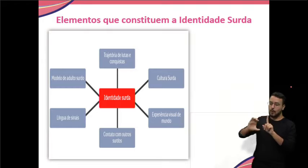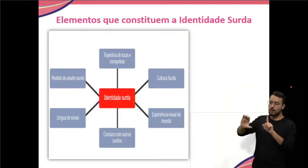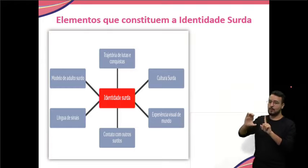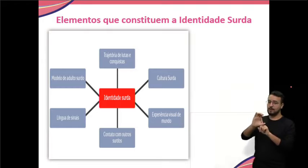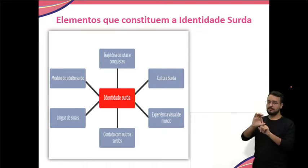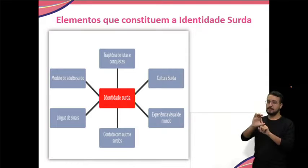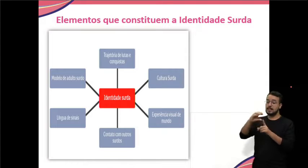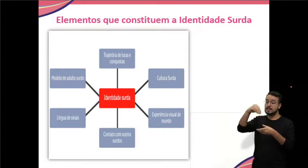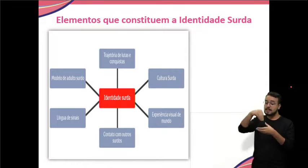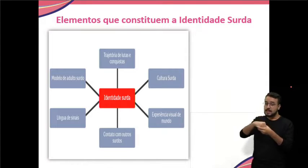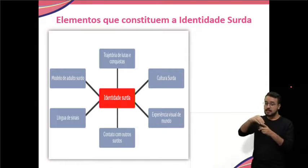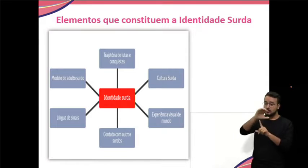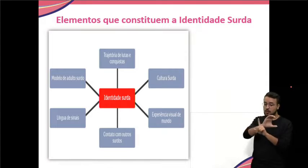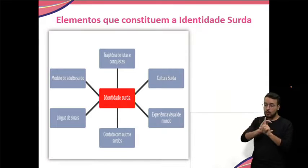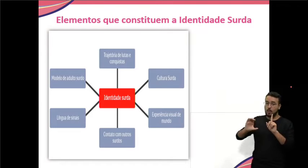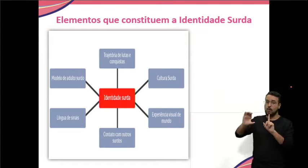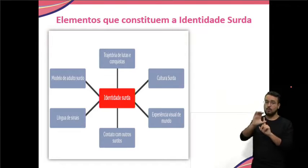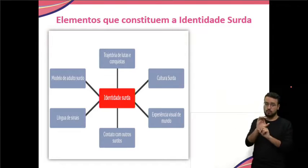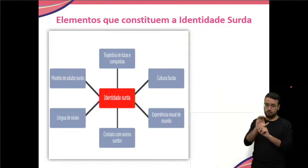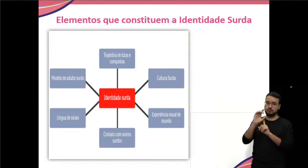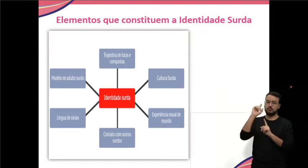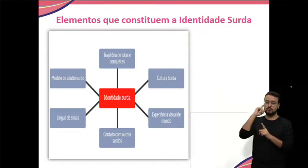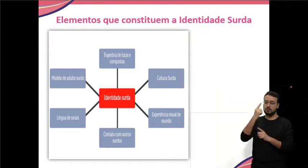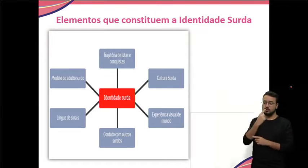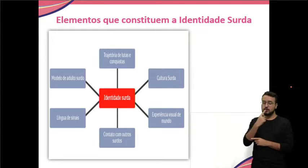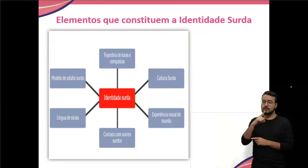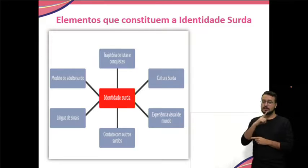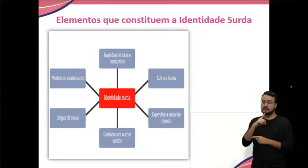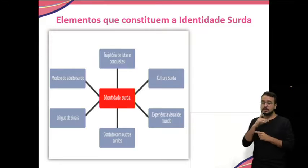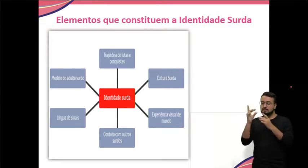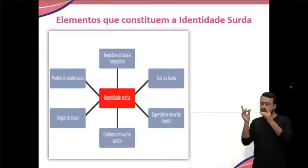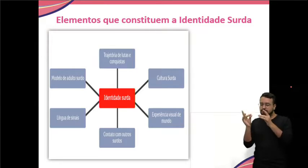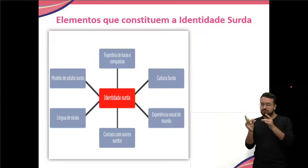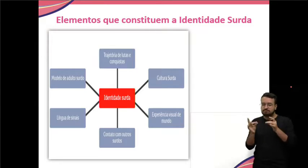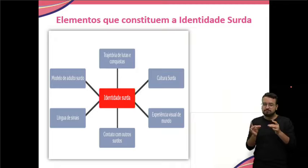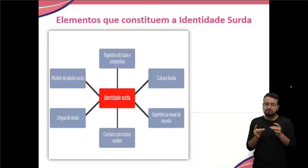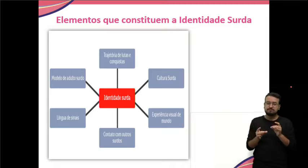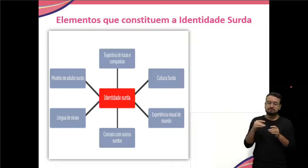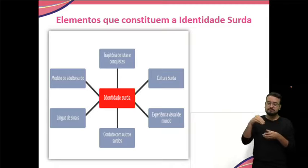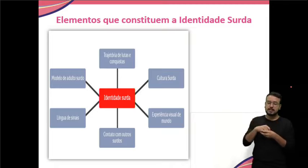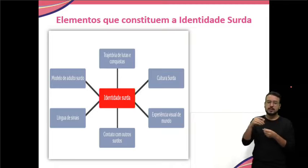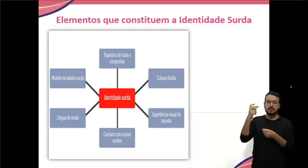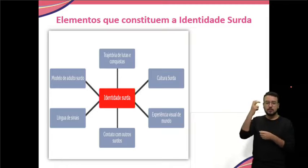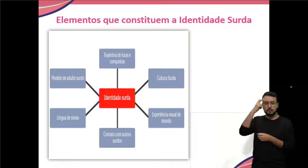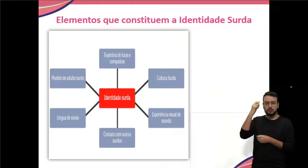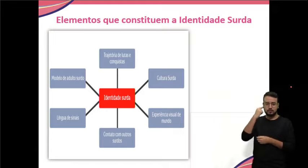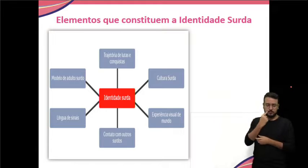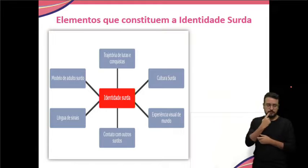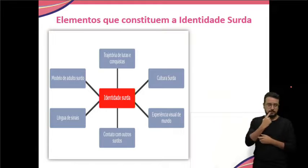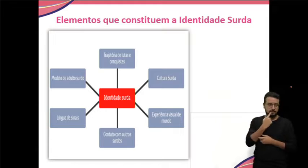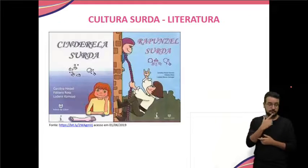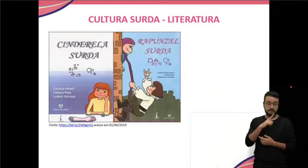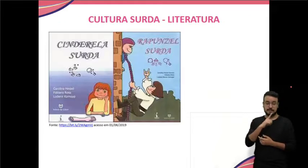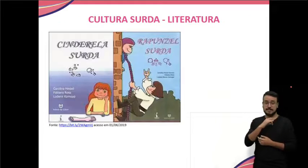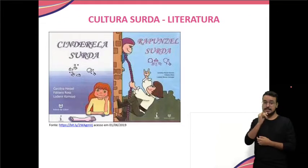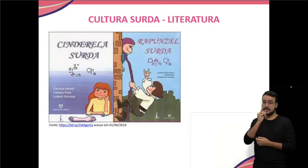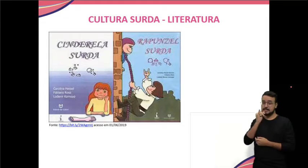comunidade surda, com as especificidades dessa cultura surda. E aí nós trouxemos de exemplo para vocês, na próxima